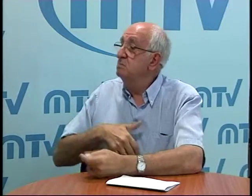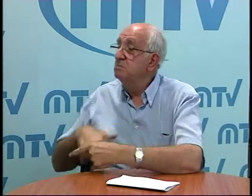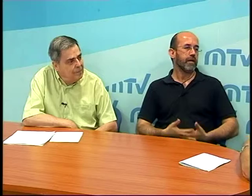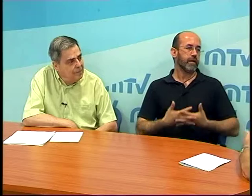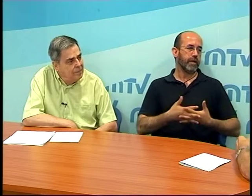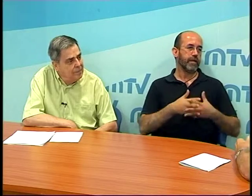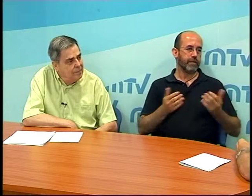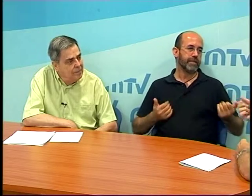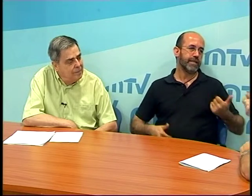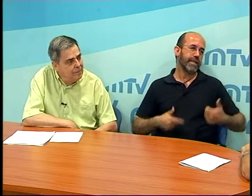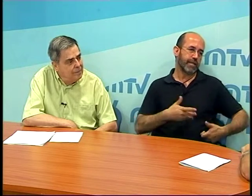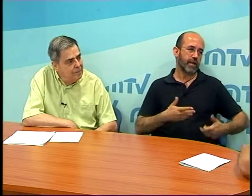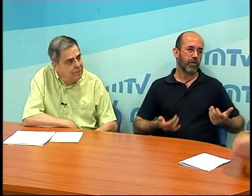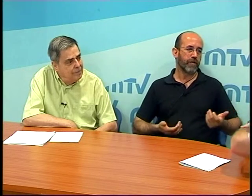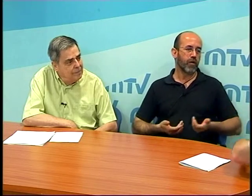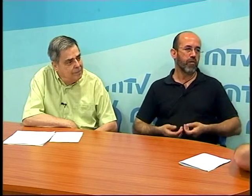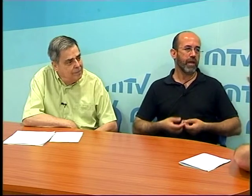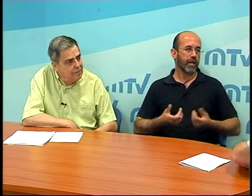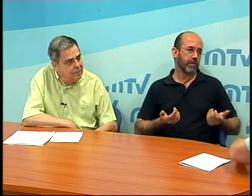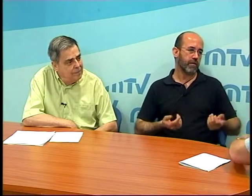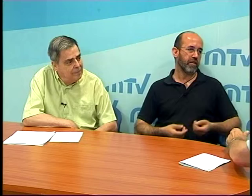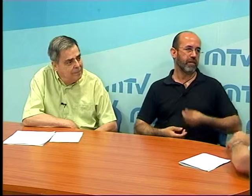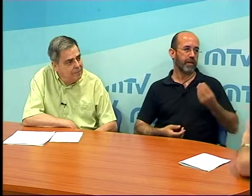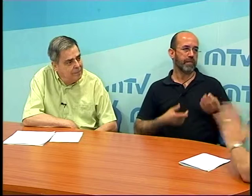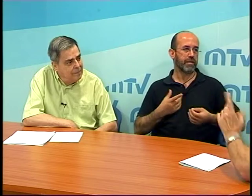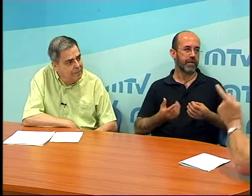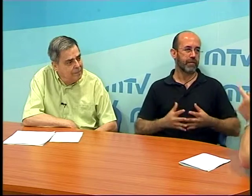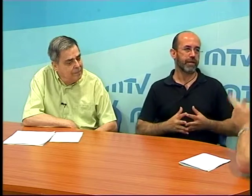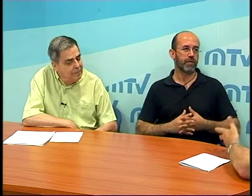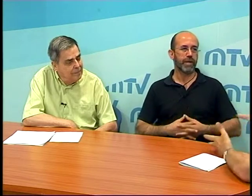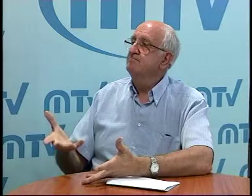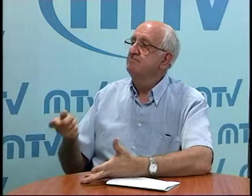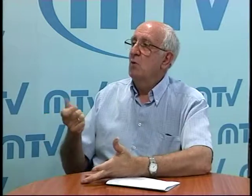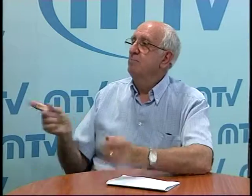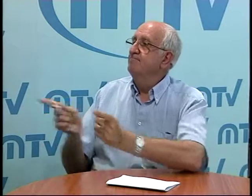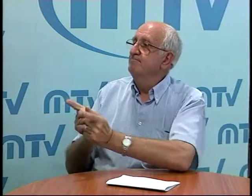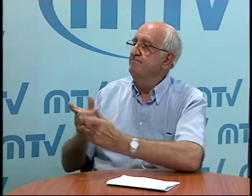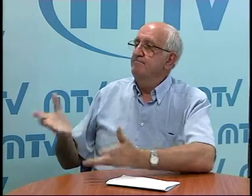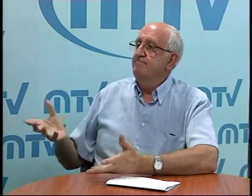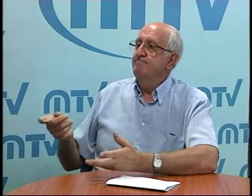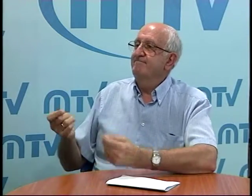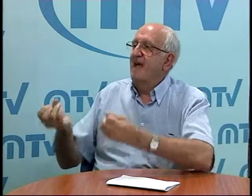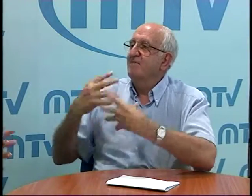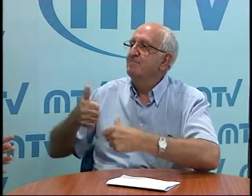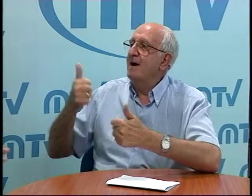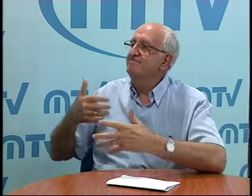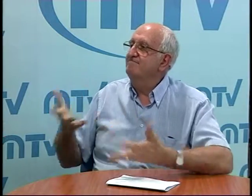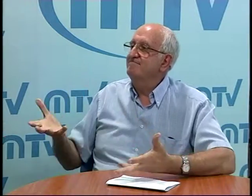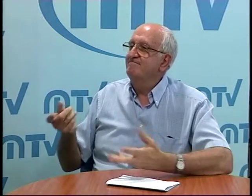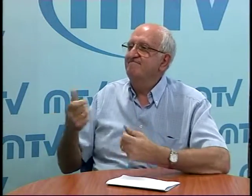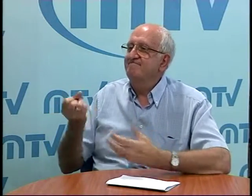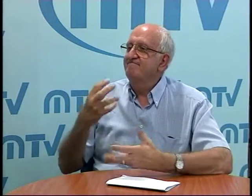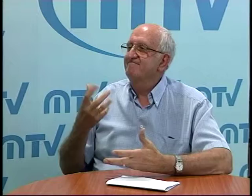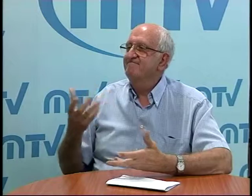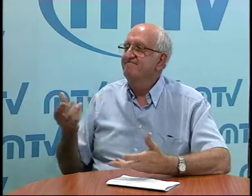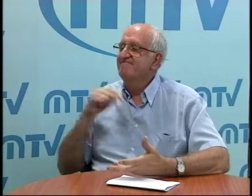allí y sí, le señalamos donde nos duele, nos dicen las pastillas que tenemos que tomar, 3 horas y ya está, ya no más. Es decir, no